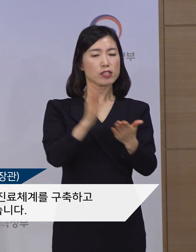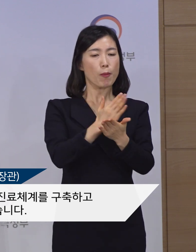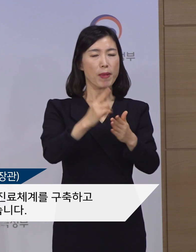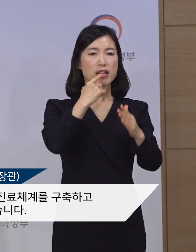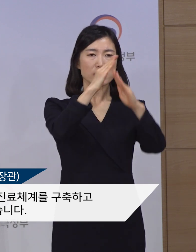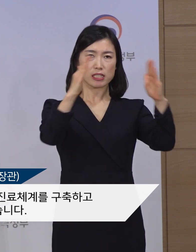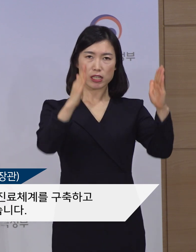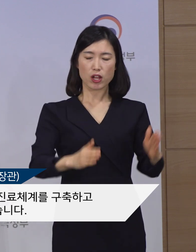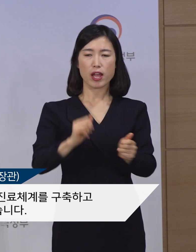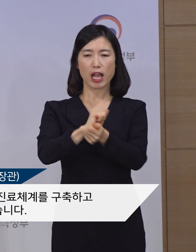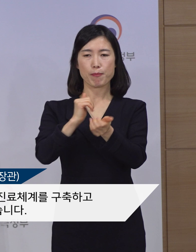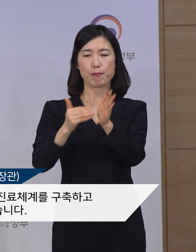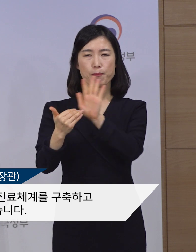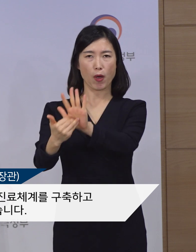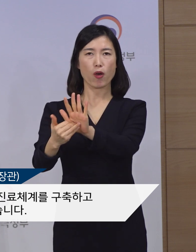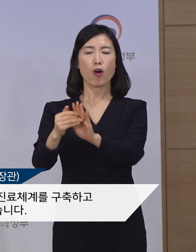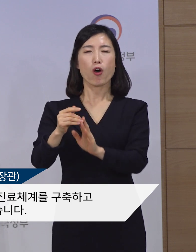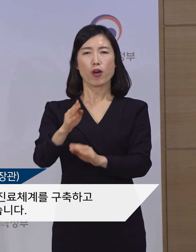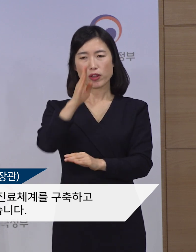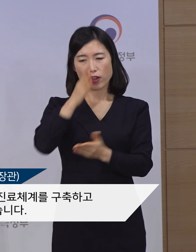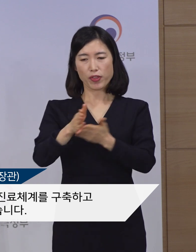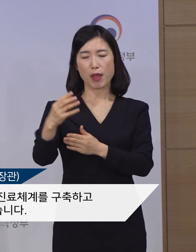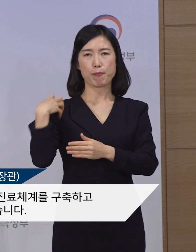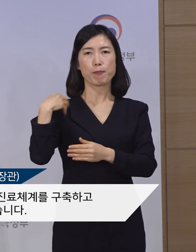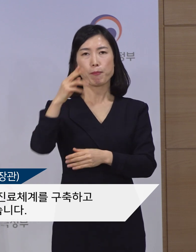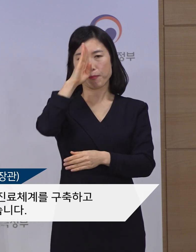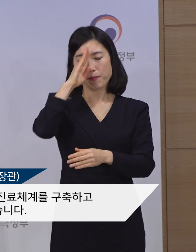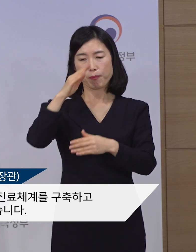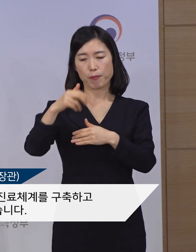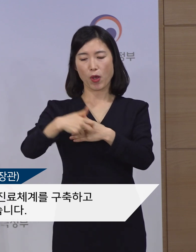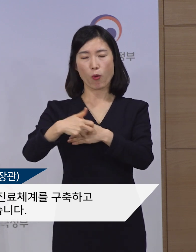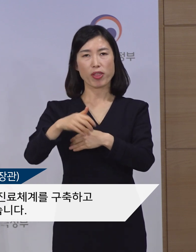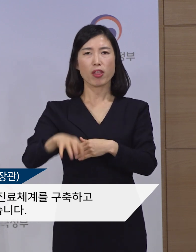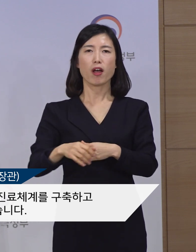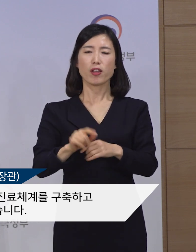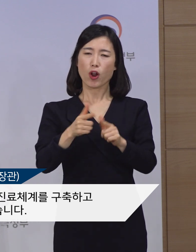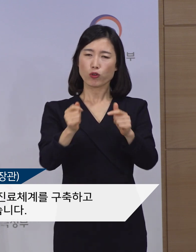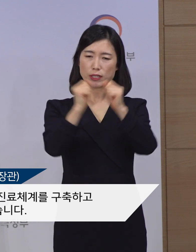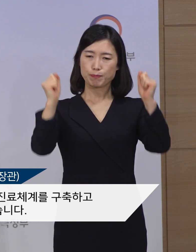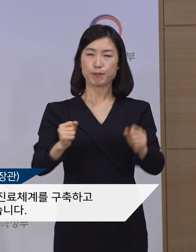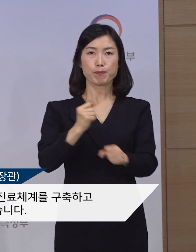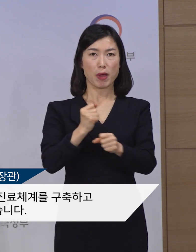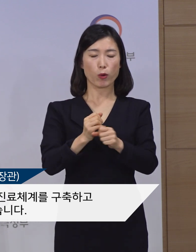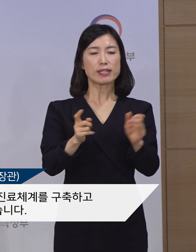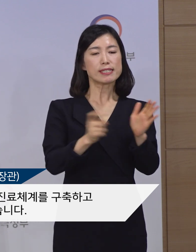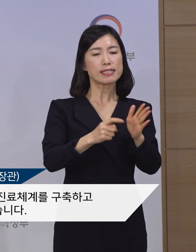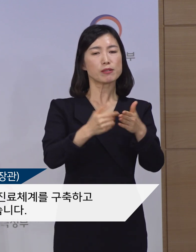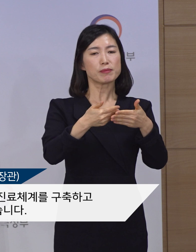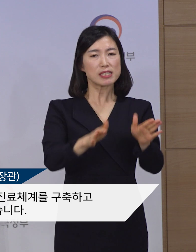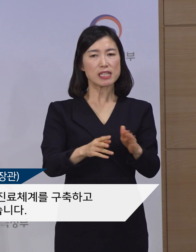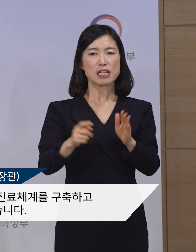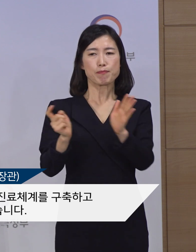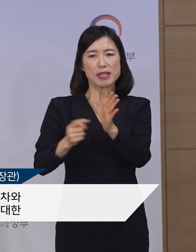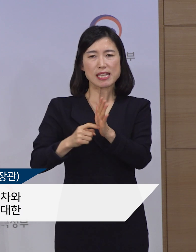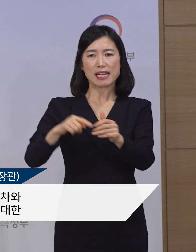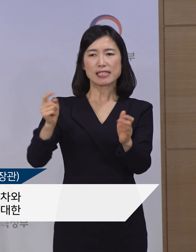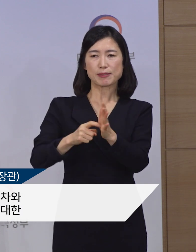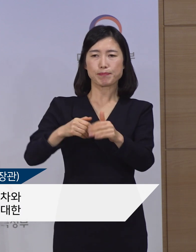진단 검사와 진료 체계를 구축하고 응급실 등 비상진료 체계도 차질 없이